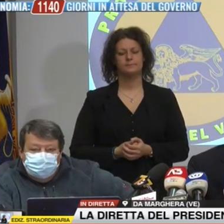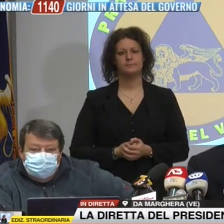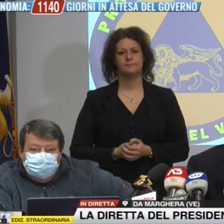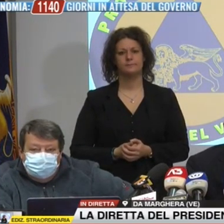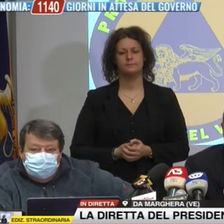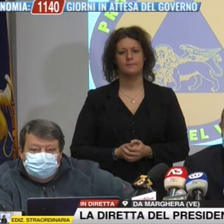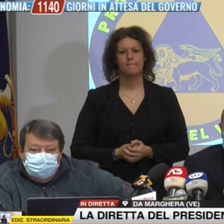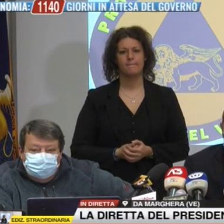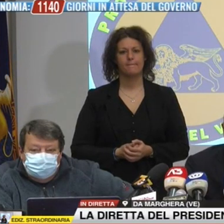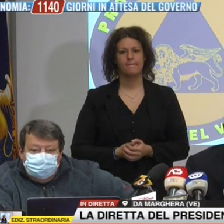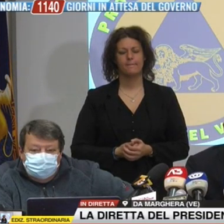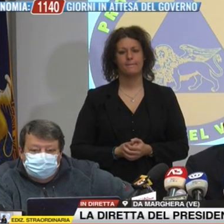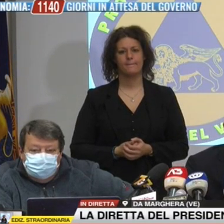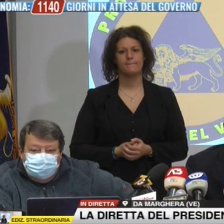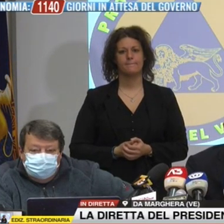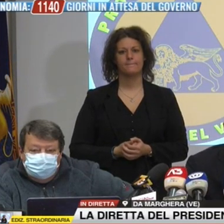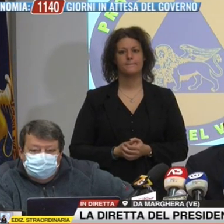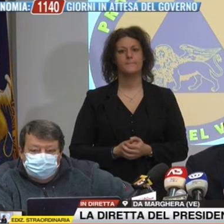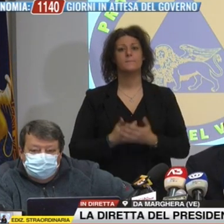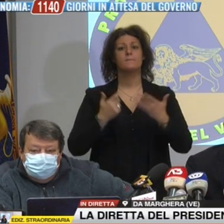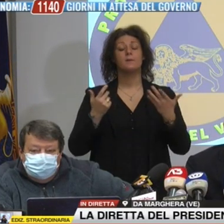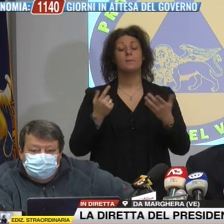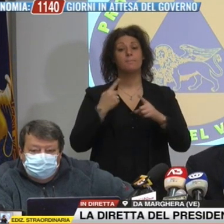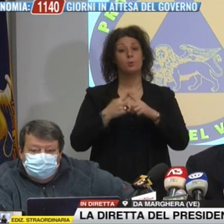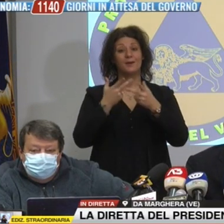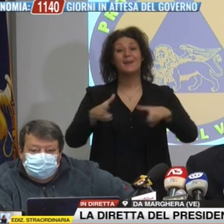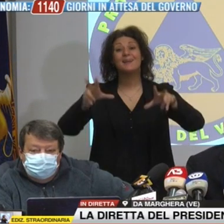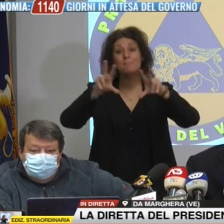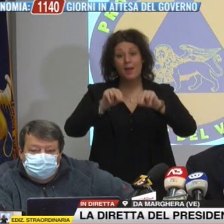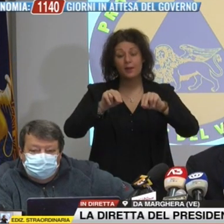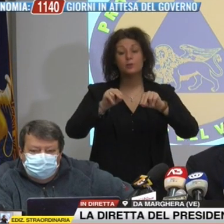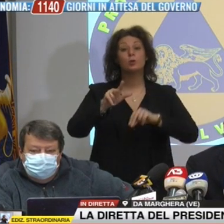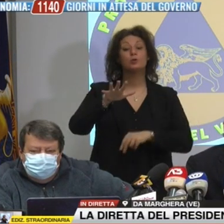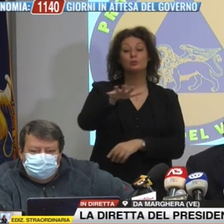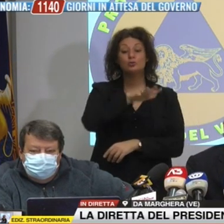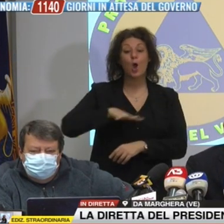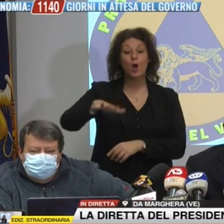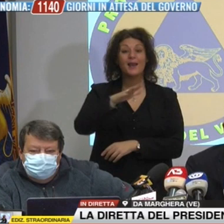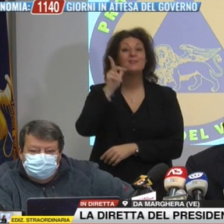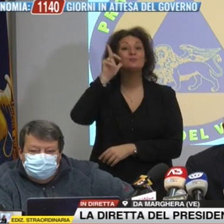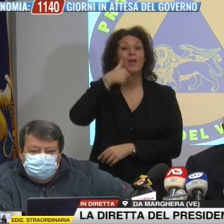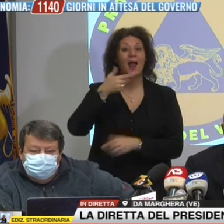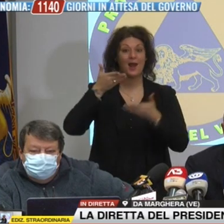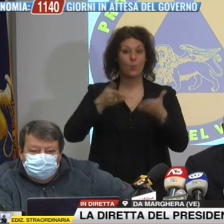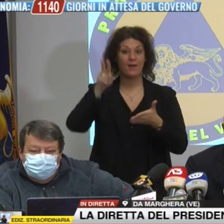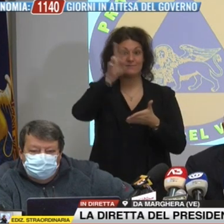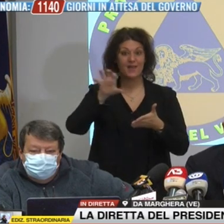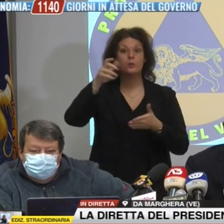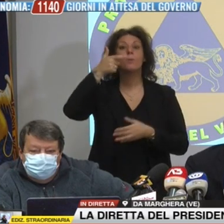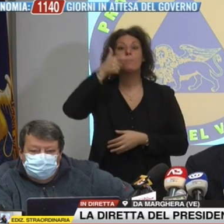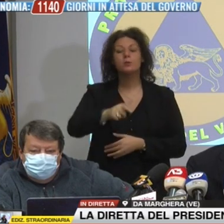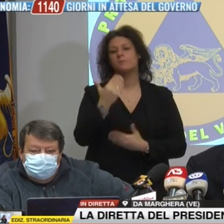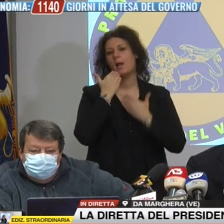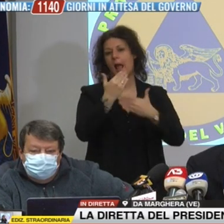E ribadisco, la zona gialla ne viene fuori perché comunque abbiamo una squadra di sanitari che sono